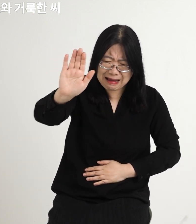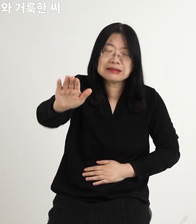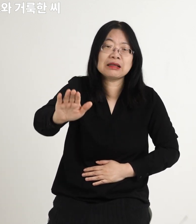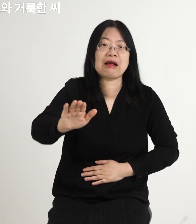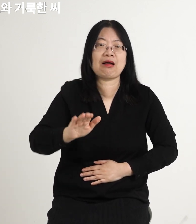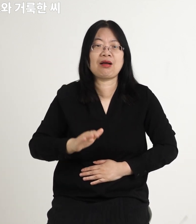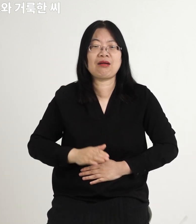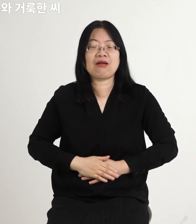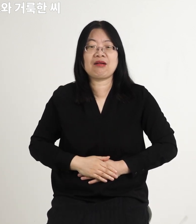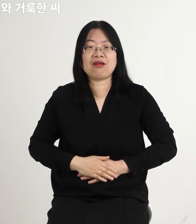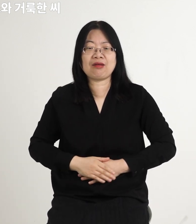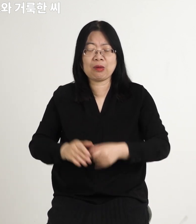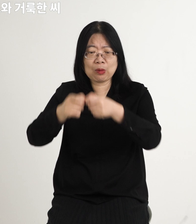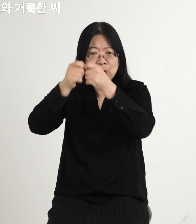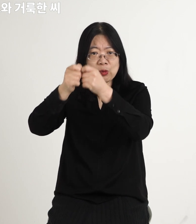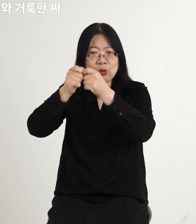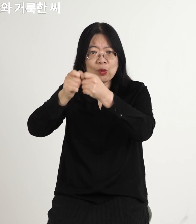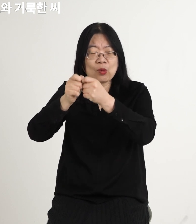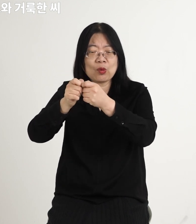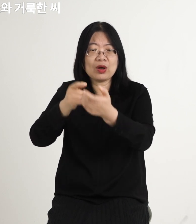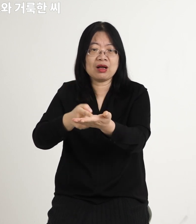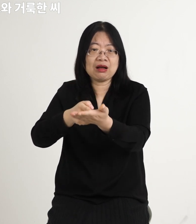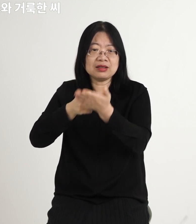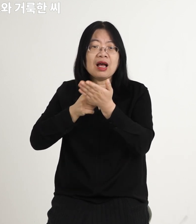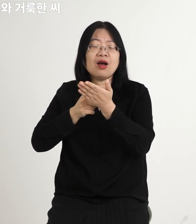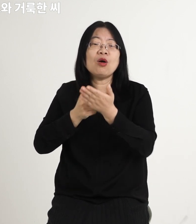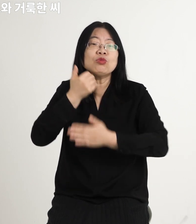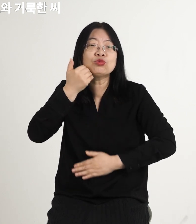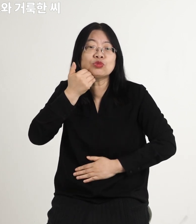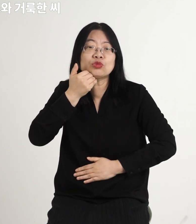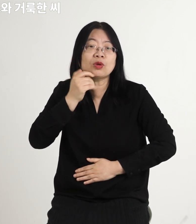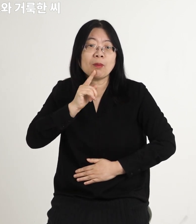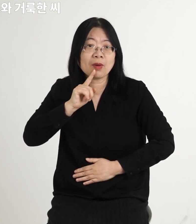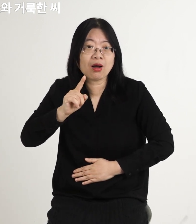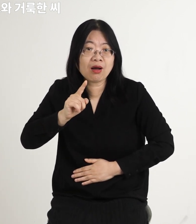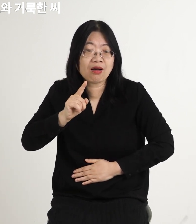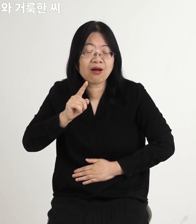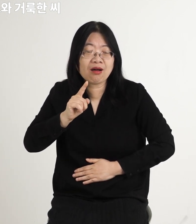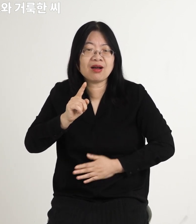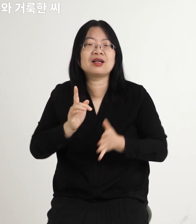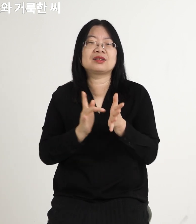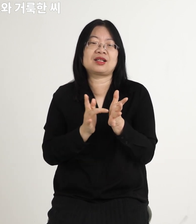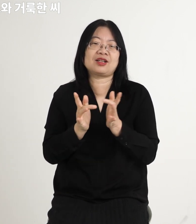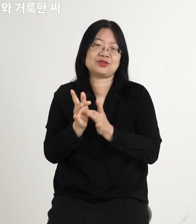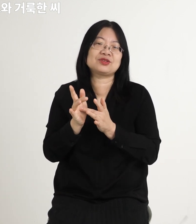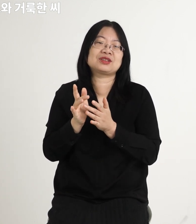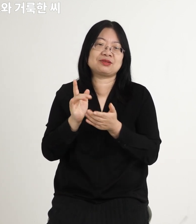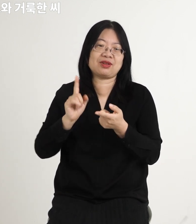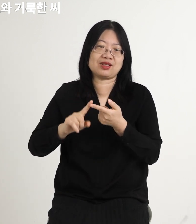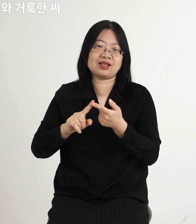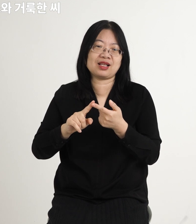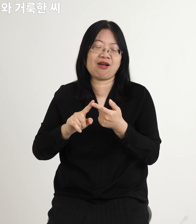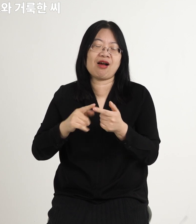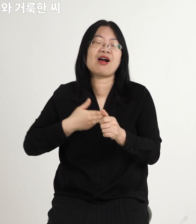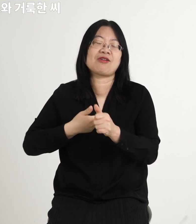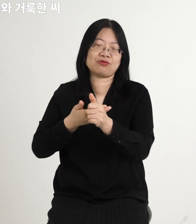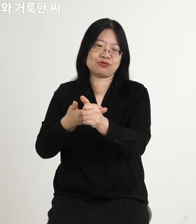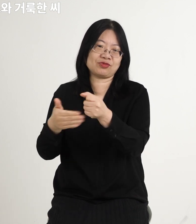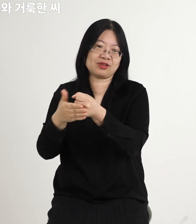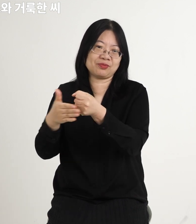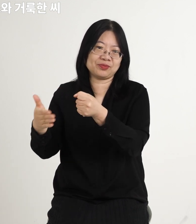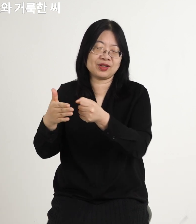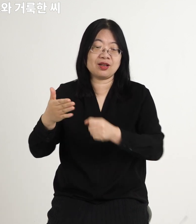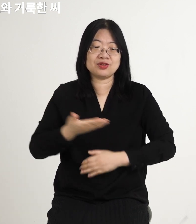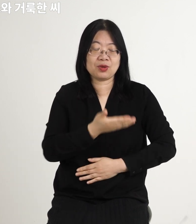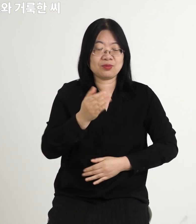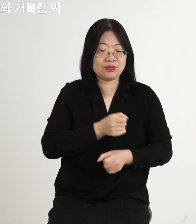넘어서 구체적으로 나타날 누구를 가리키는 겁니까? 예수 그리스도를 가리키는 거예요. 그